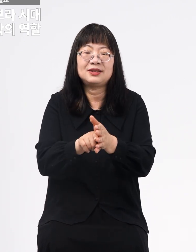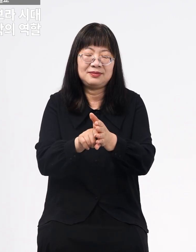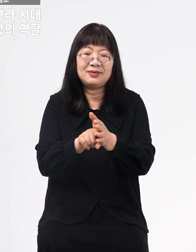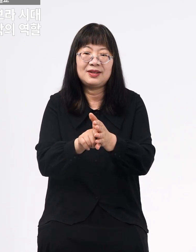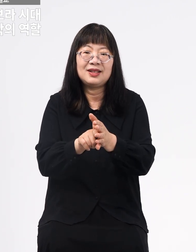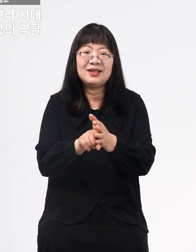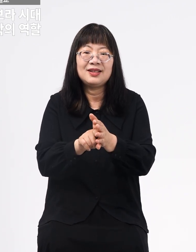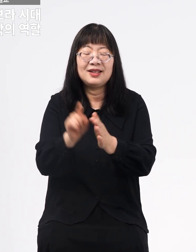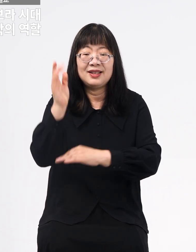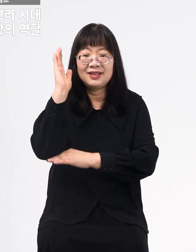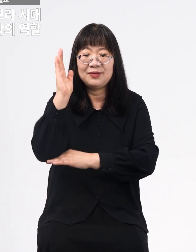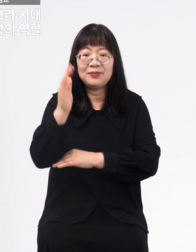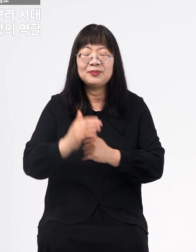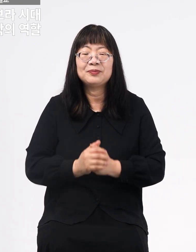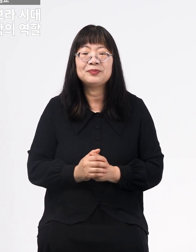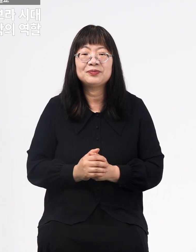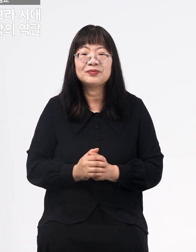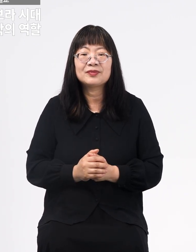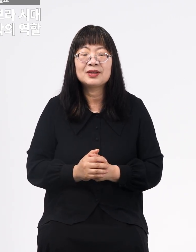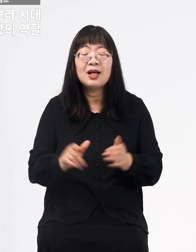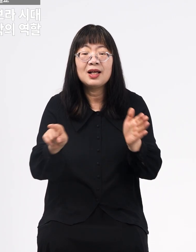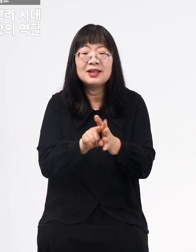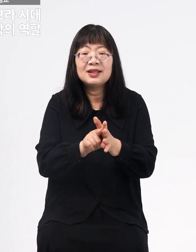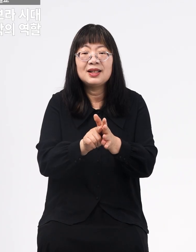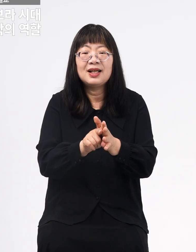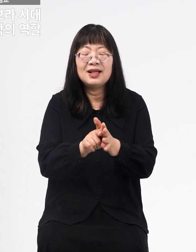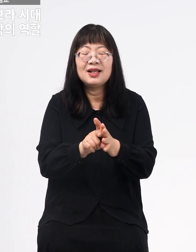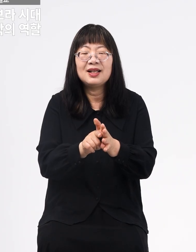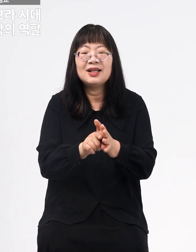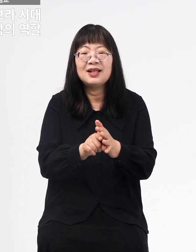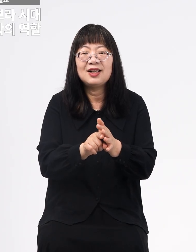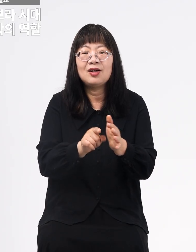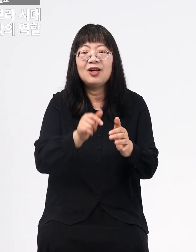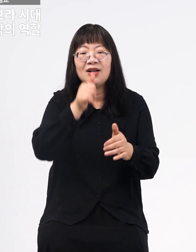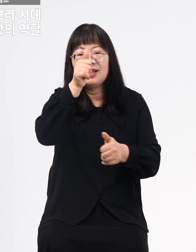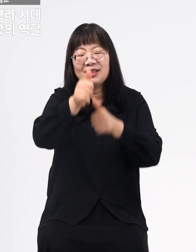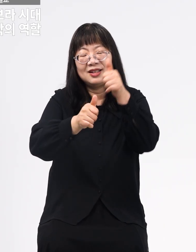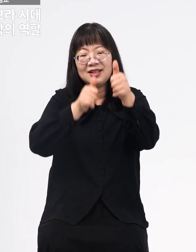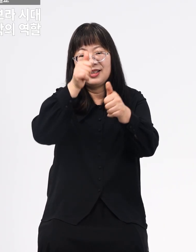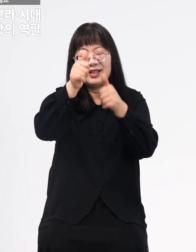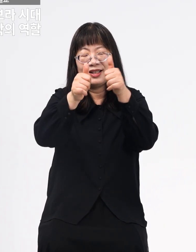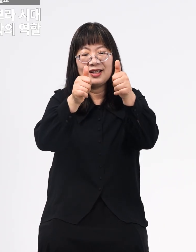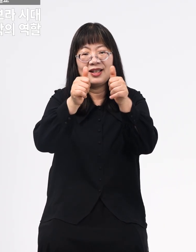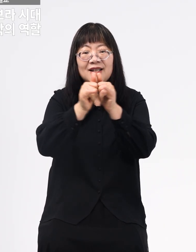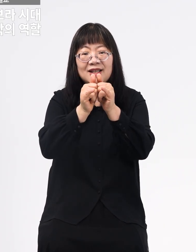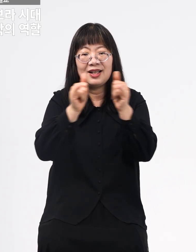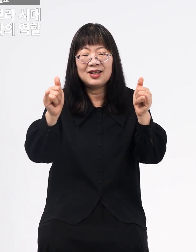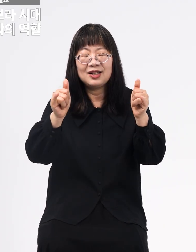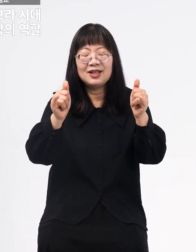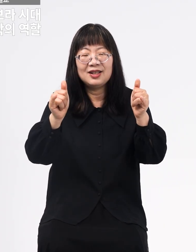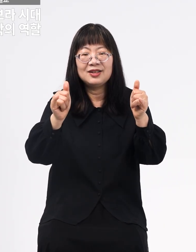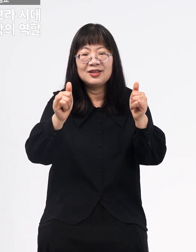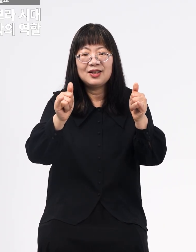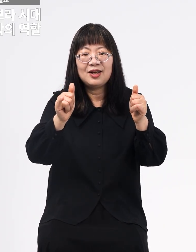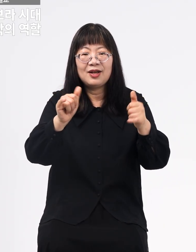장이에요. 믿음의 신앙의 위대한 사람들이 명예의